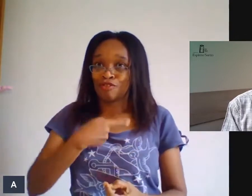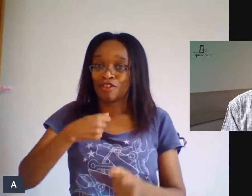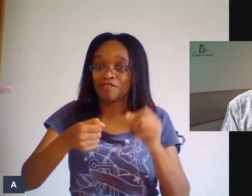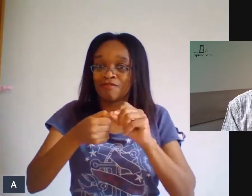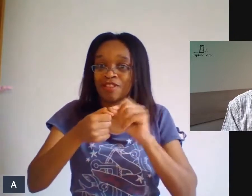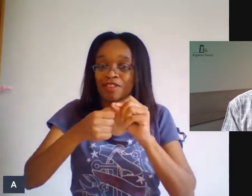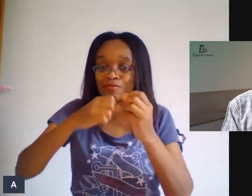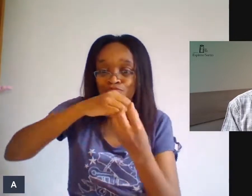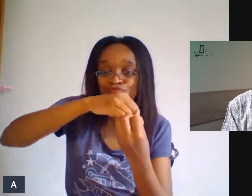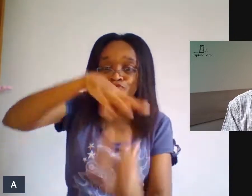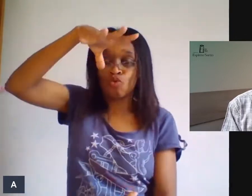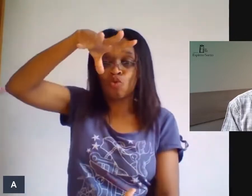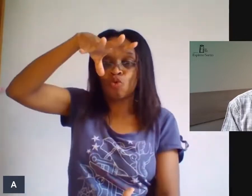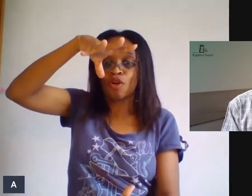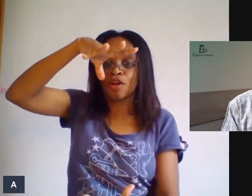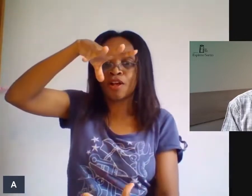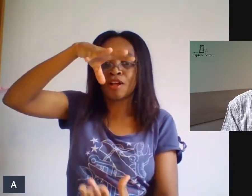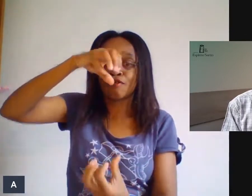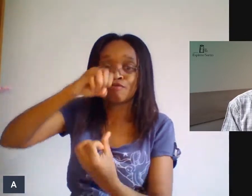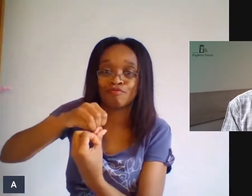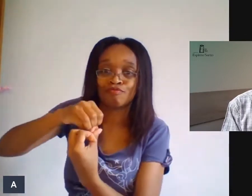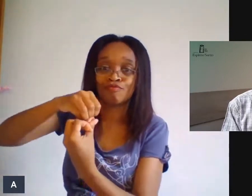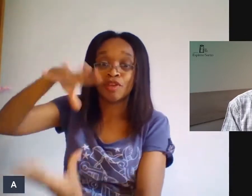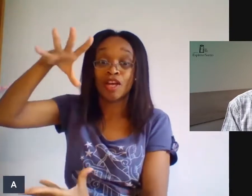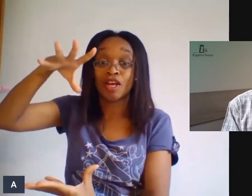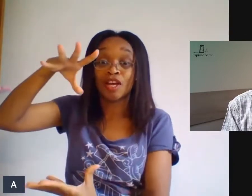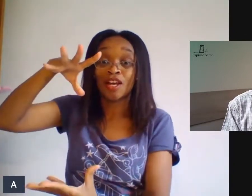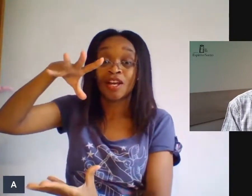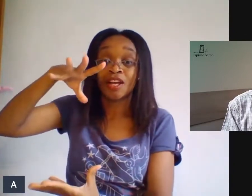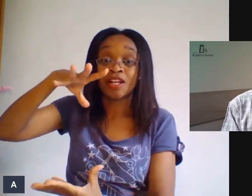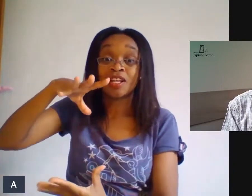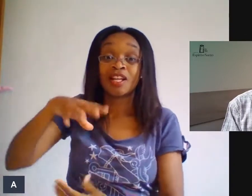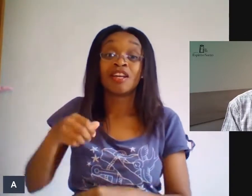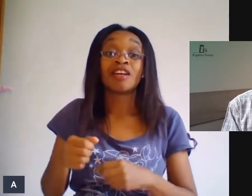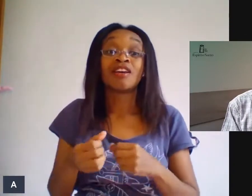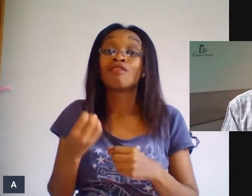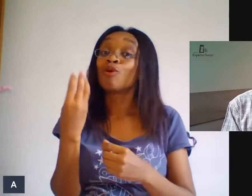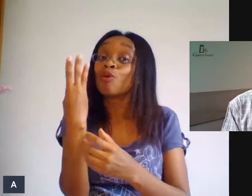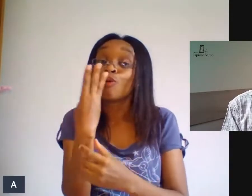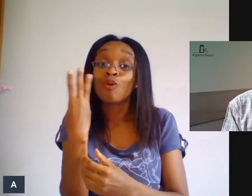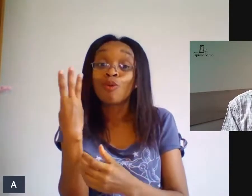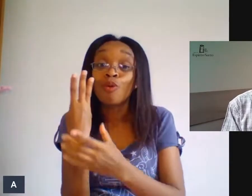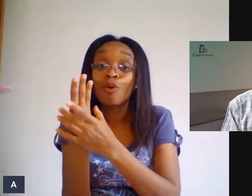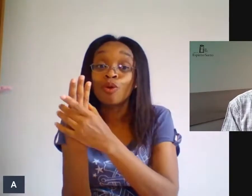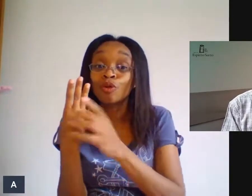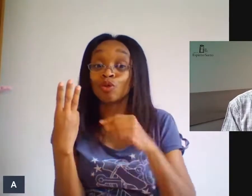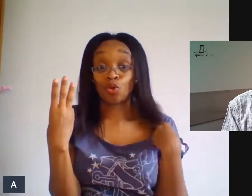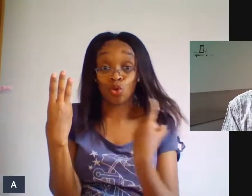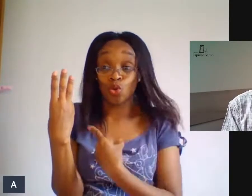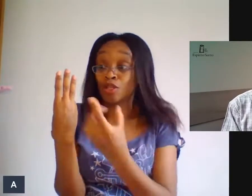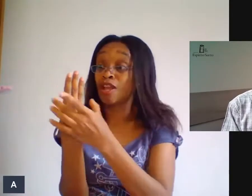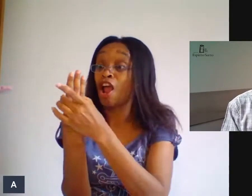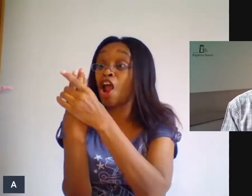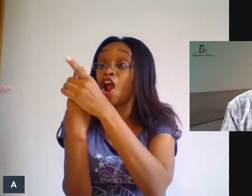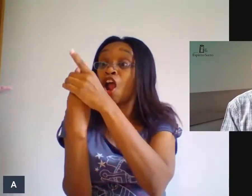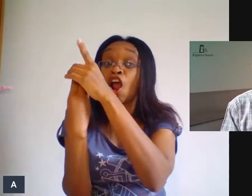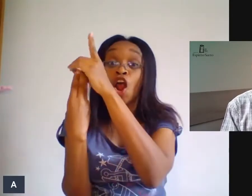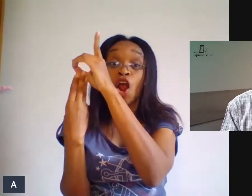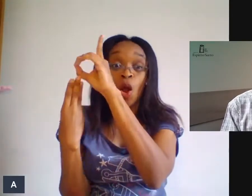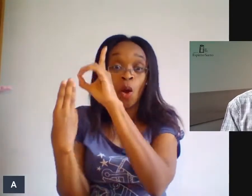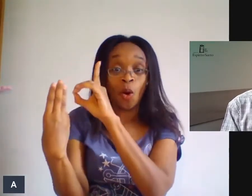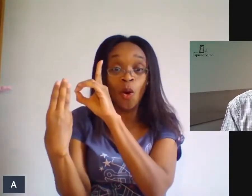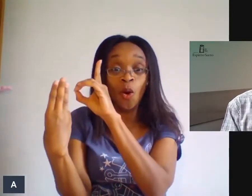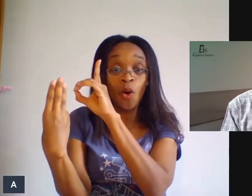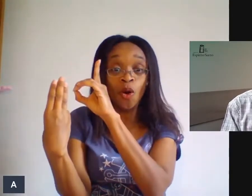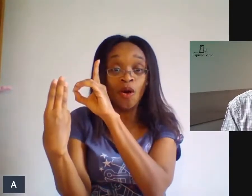plural já é uma alusão à Santíssima Trindade. Primeira alusão, primeira referência